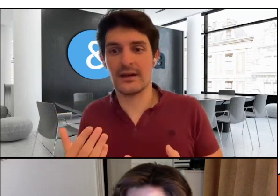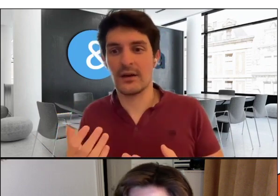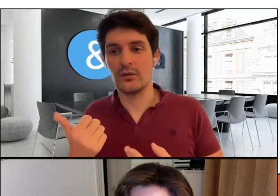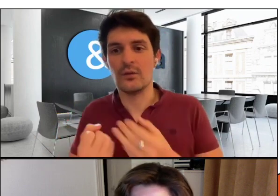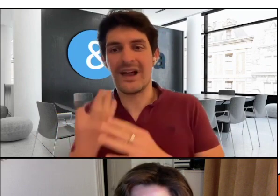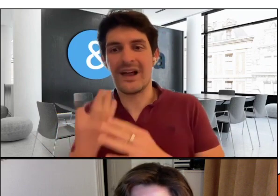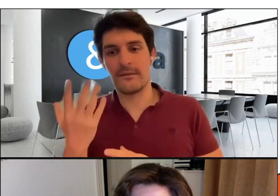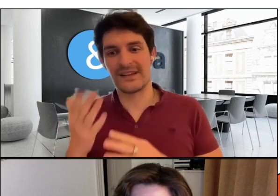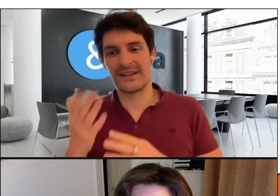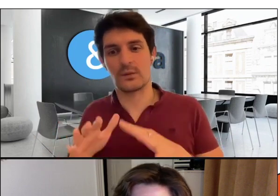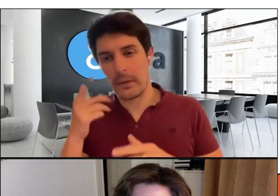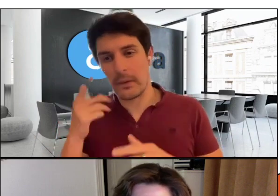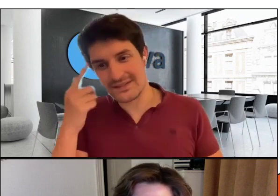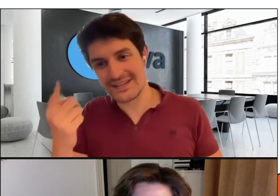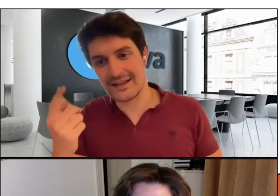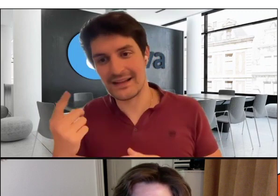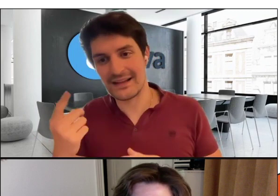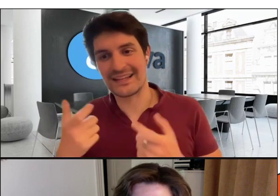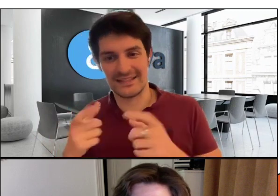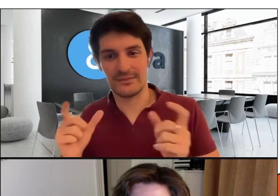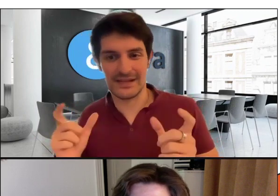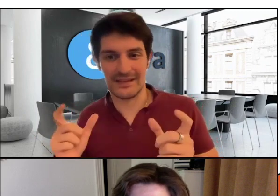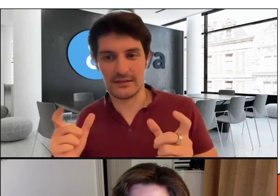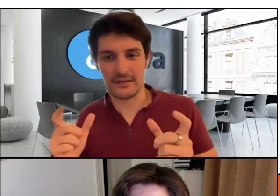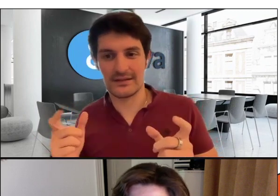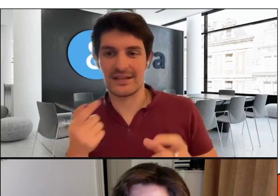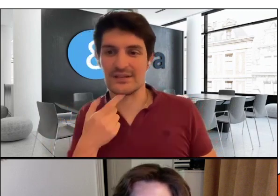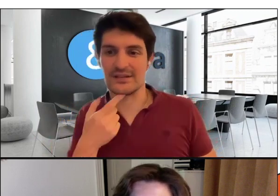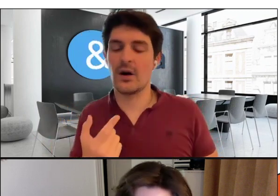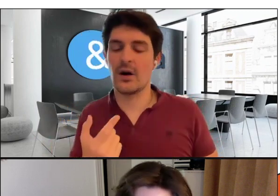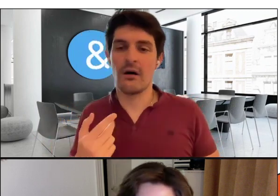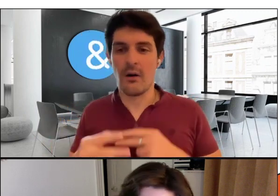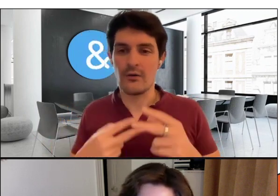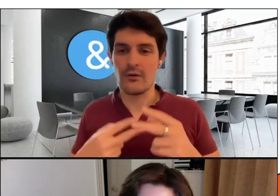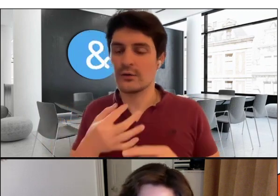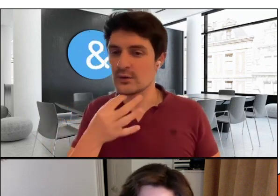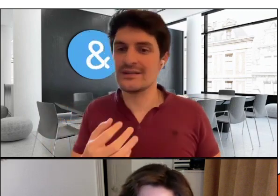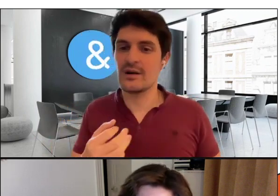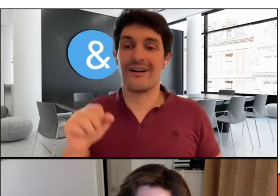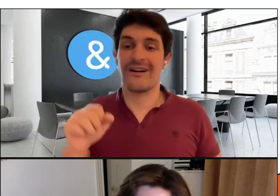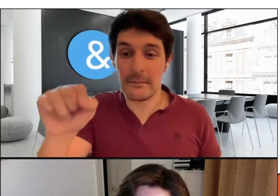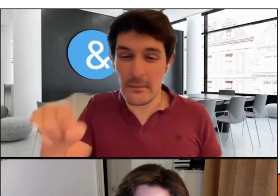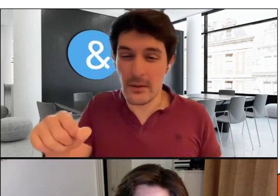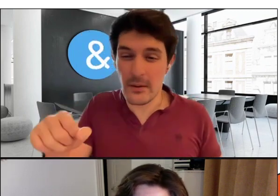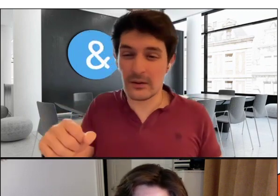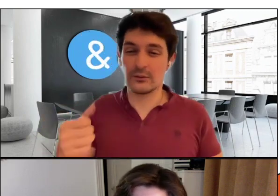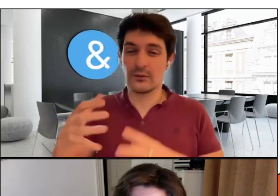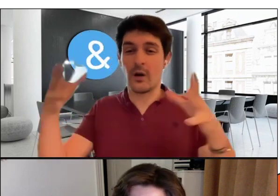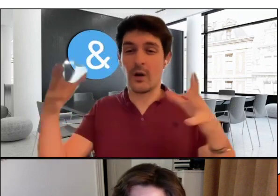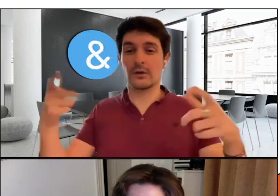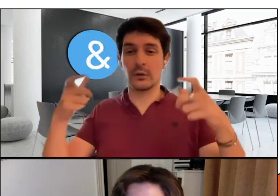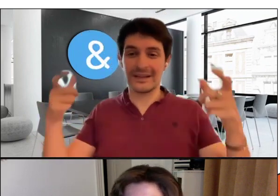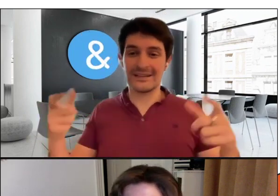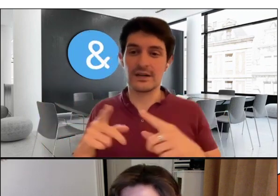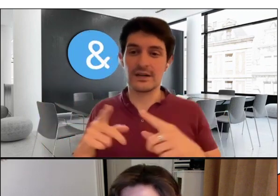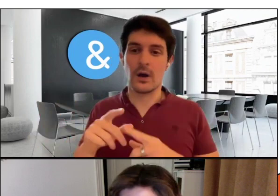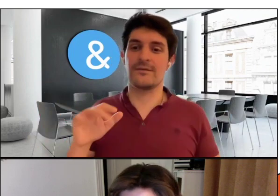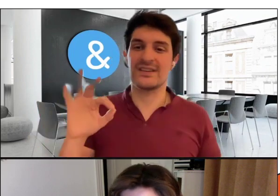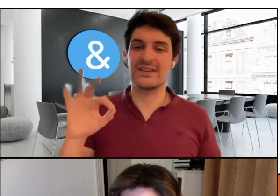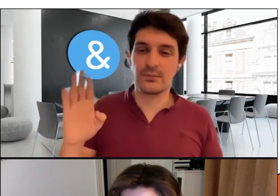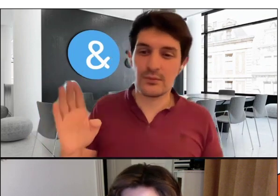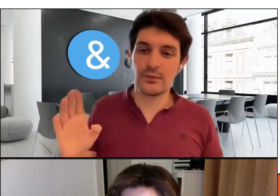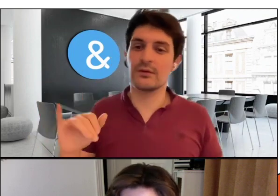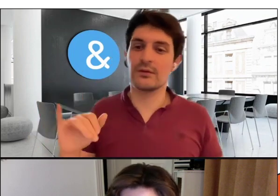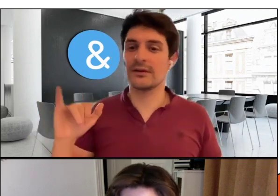une nouvelle façon de penser l'accessibilité. Ça veut dire, au lieu de se dire on va frapper la porte d'une grande entreprise comme